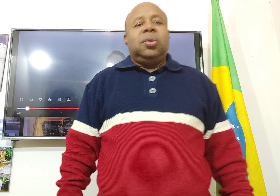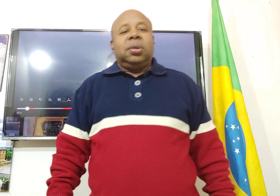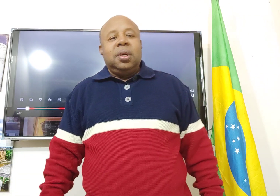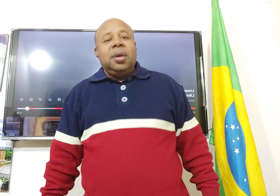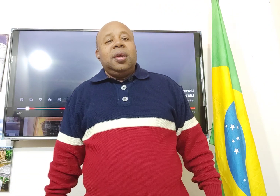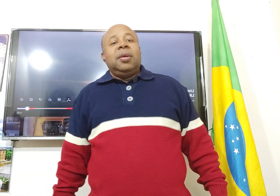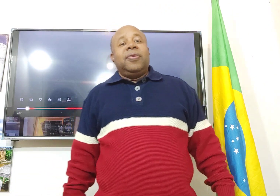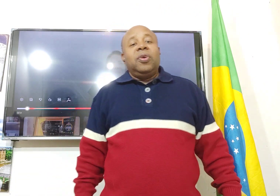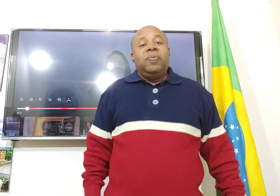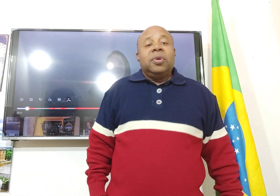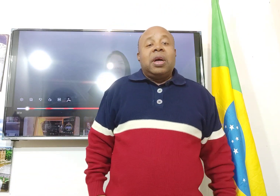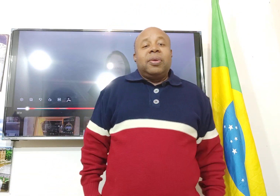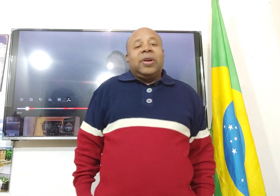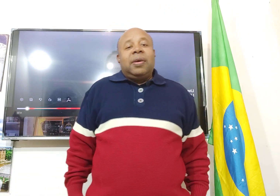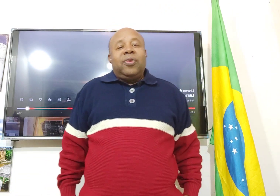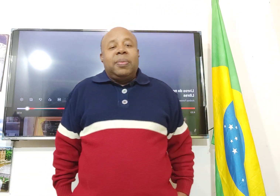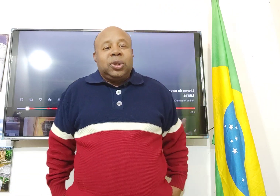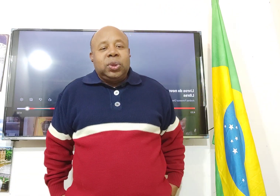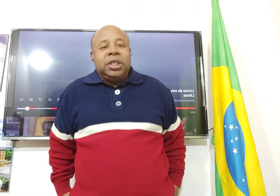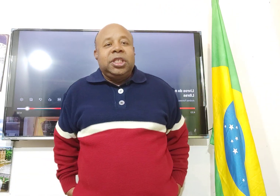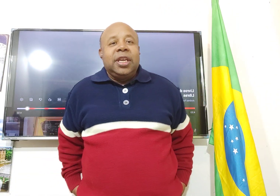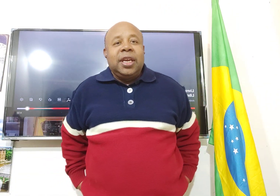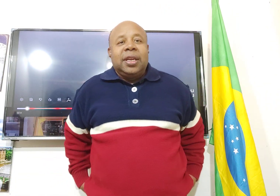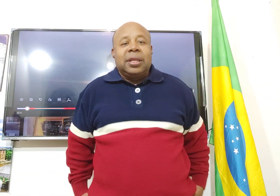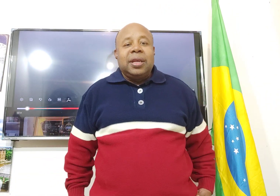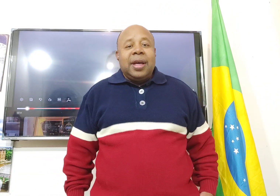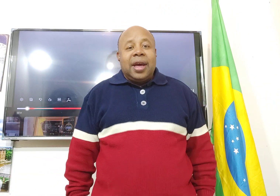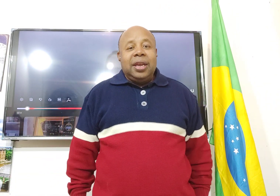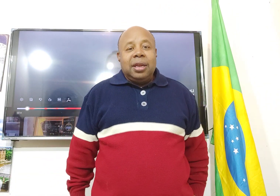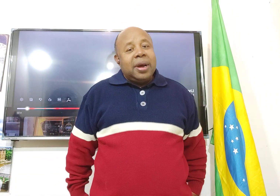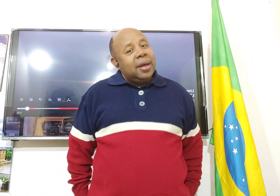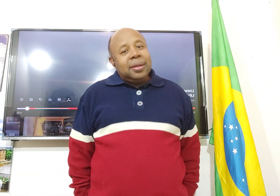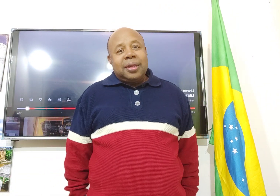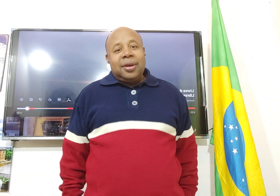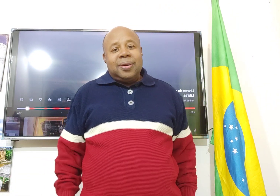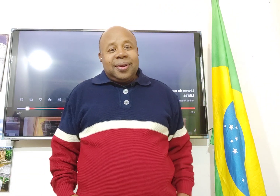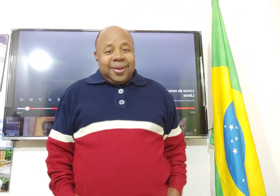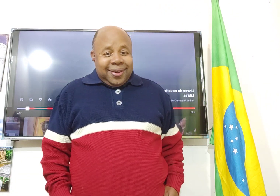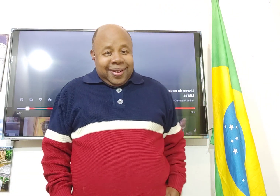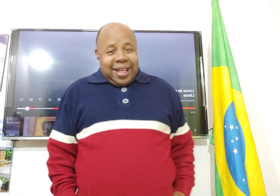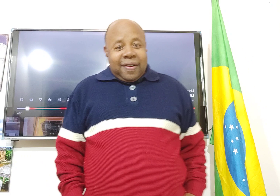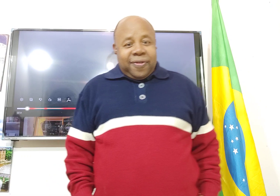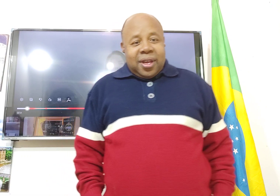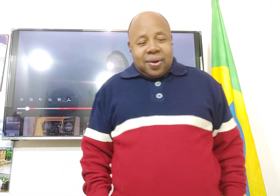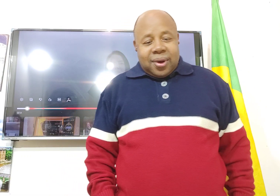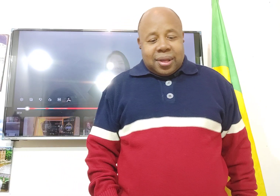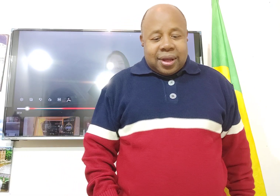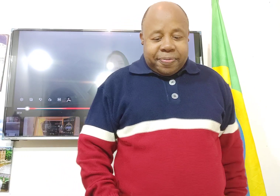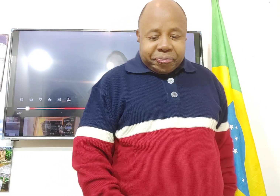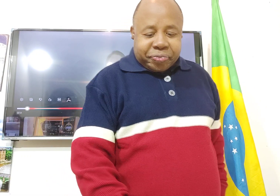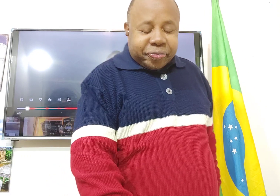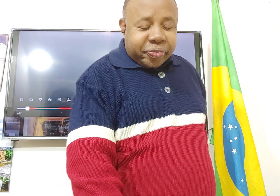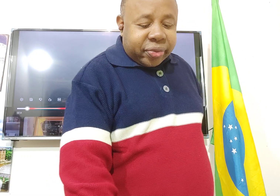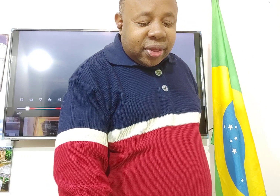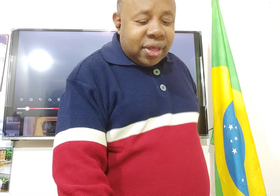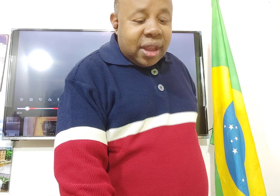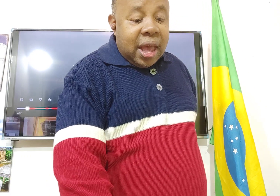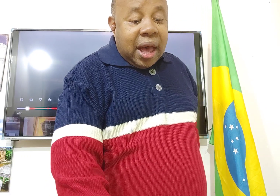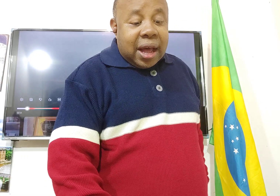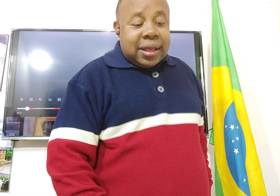Deus. Viu? Vou dar umas tossidinhas ainda, mas, entendeu? Tava feia a coisa. A